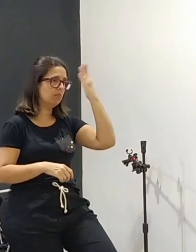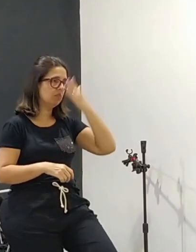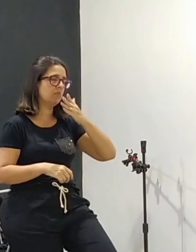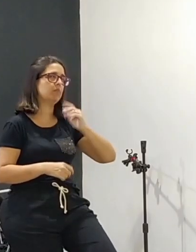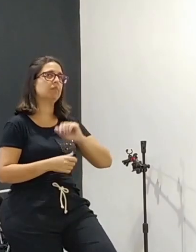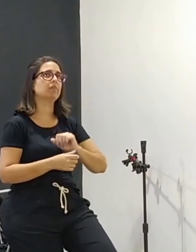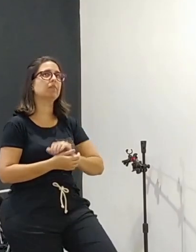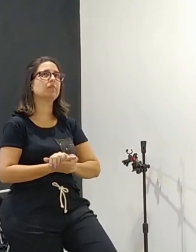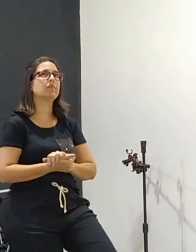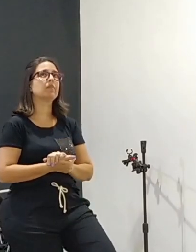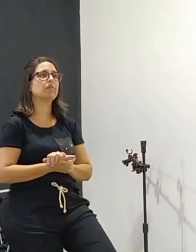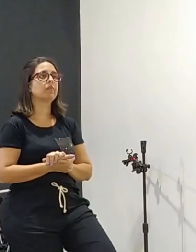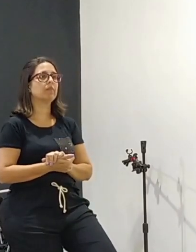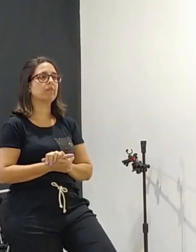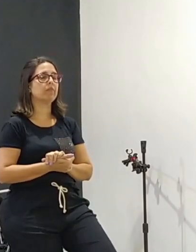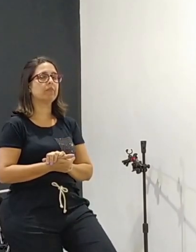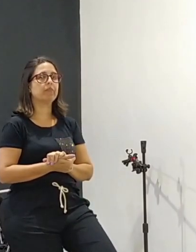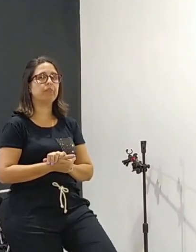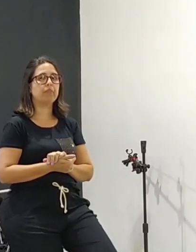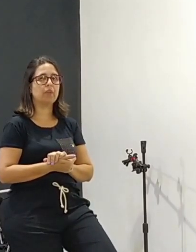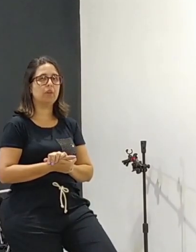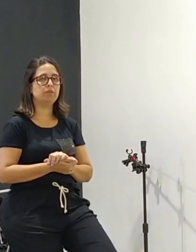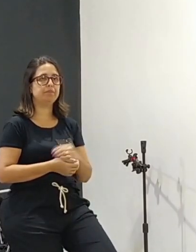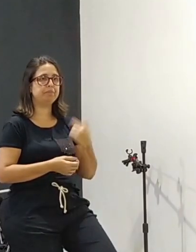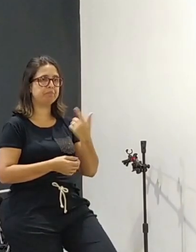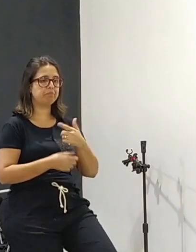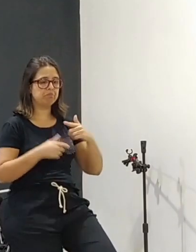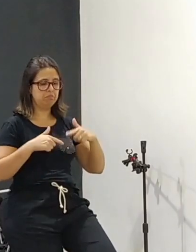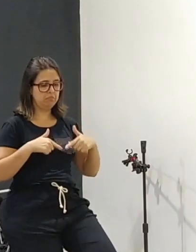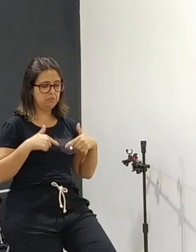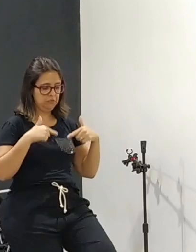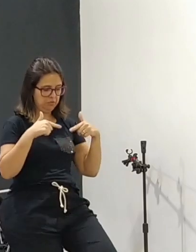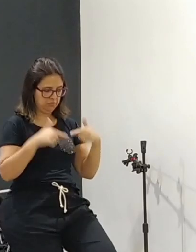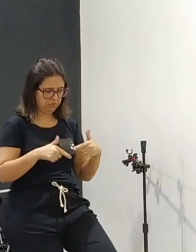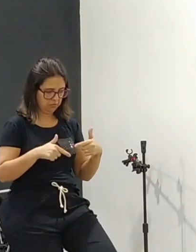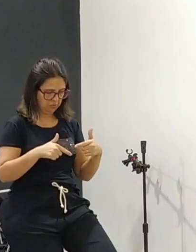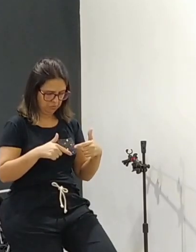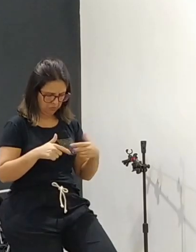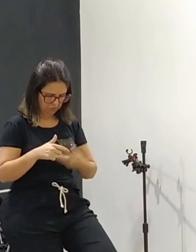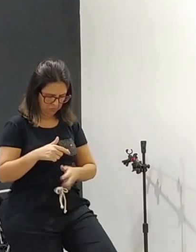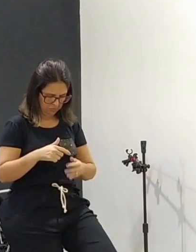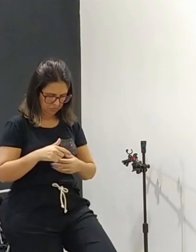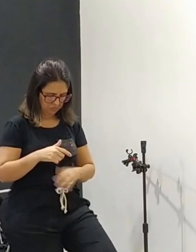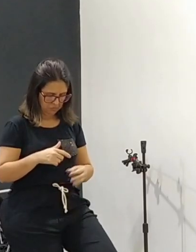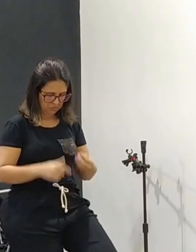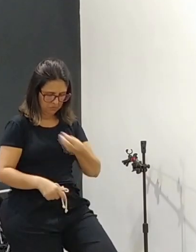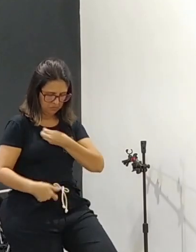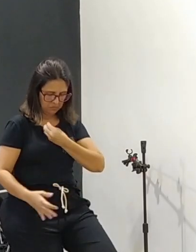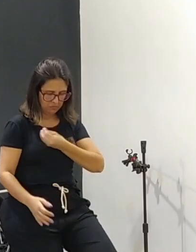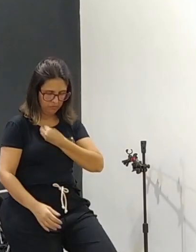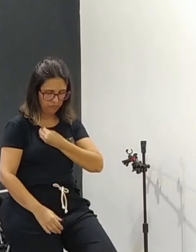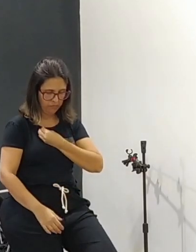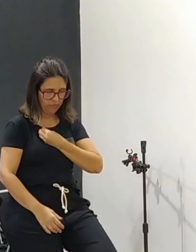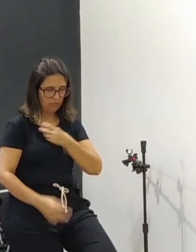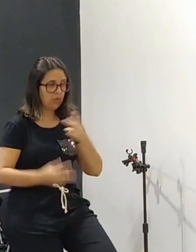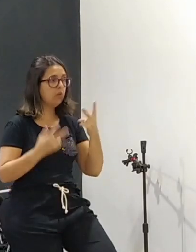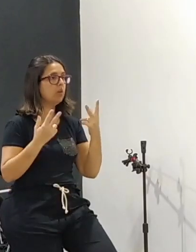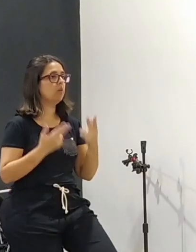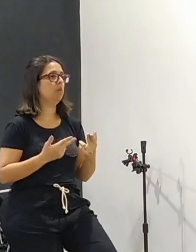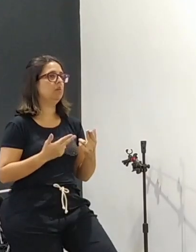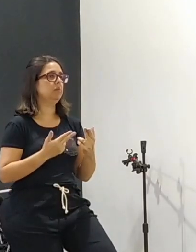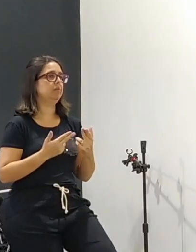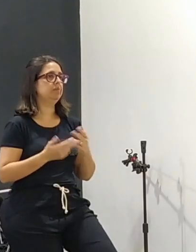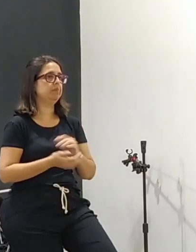qual somos do jeito que somos e agimos do jeito que agimos e vivemos do jeito que